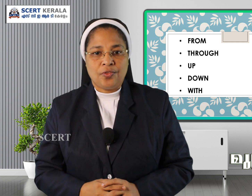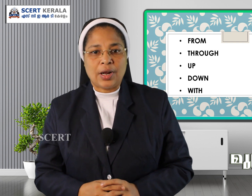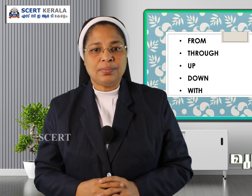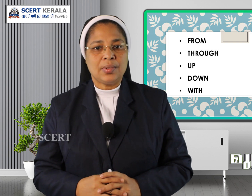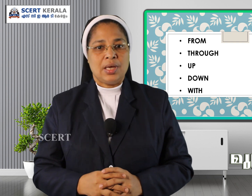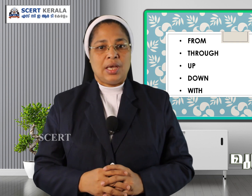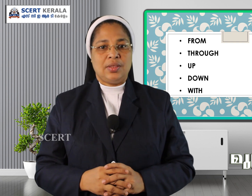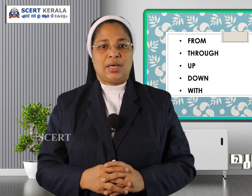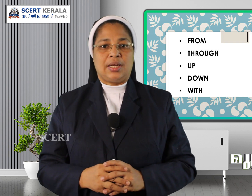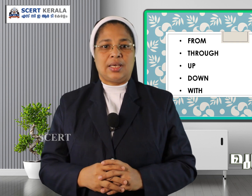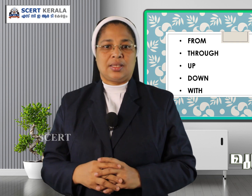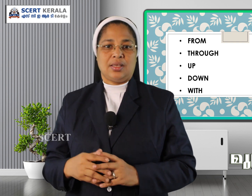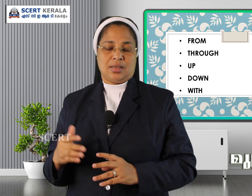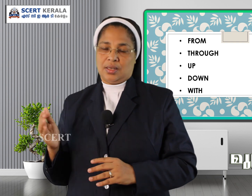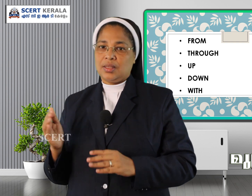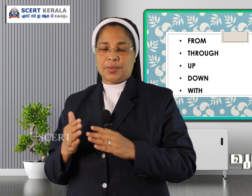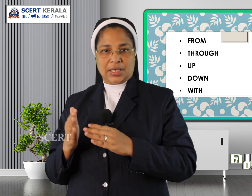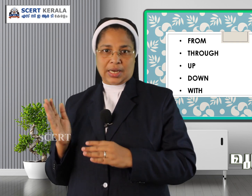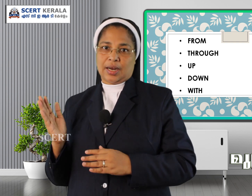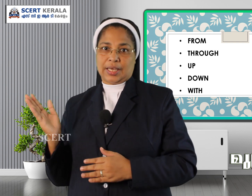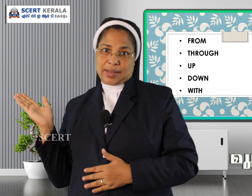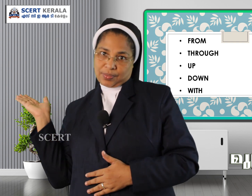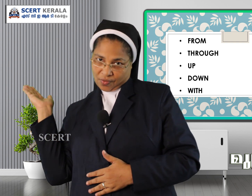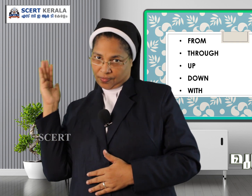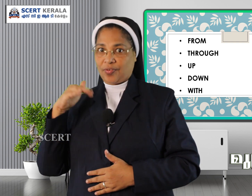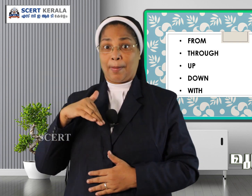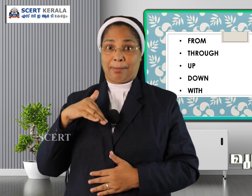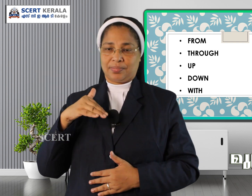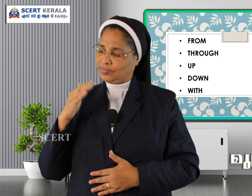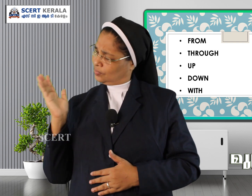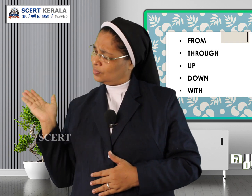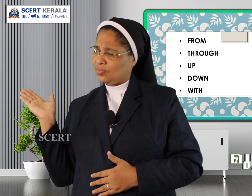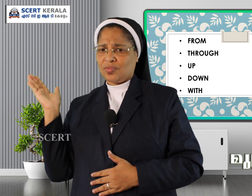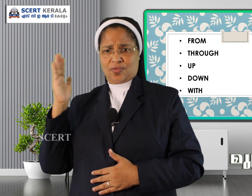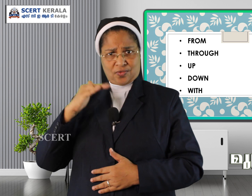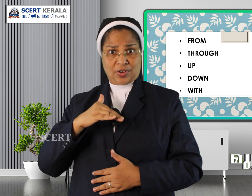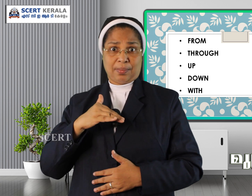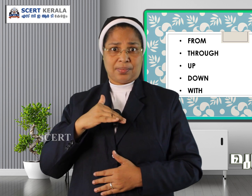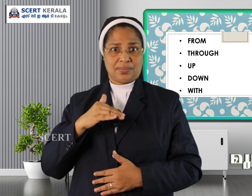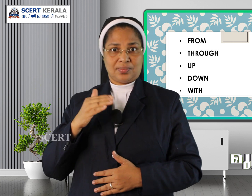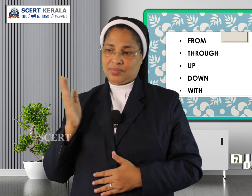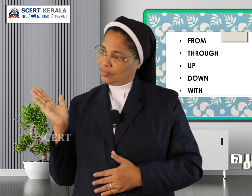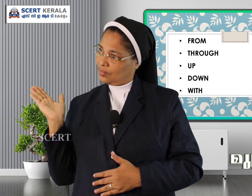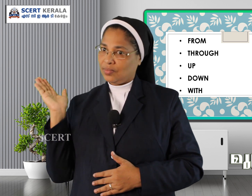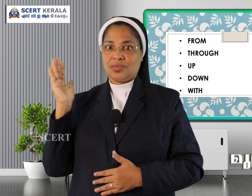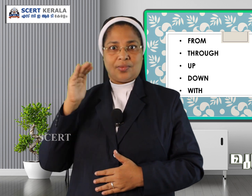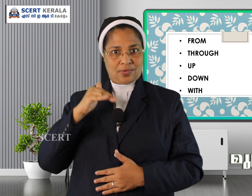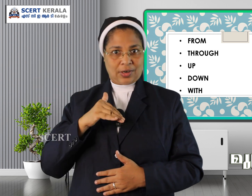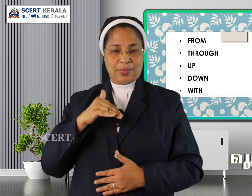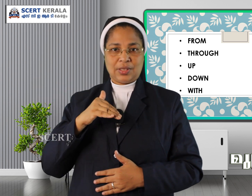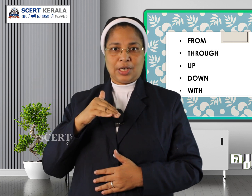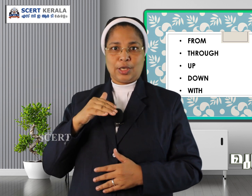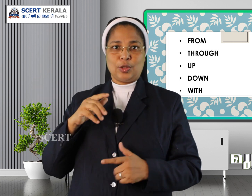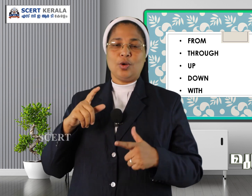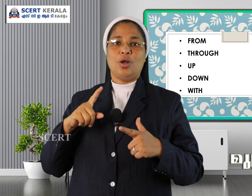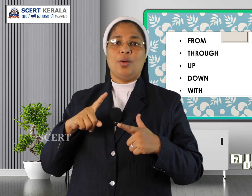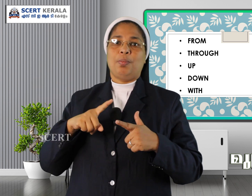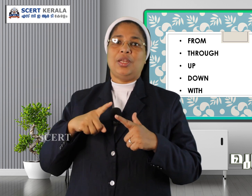ഫ്രം എന്ന് കാണിക്കുന്നത് നമുക്കിങ്ങനെ കാണിക്കാം, ഫ്രം, ഫ്രം, ഫ്രം എന്ന് കാണിക്കുന്നു. പിന്നെ